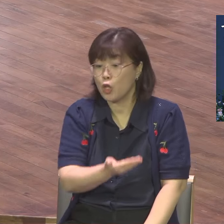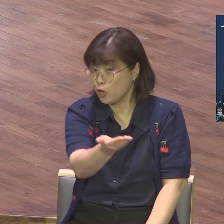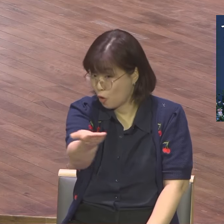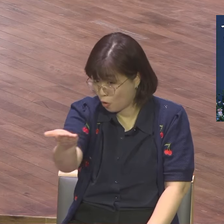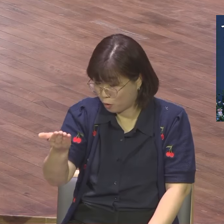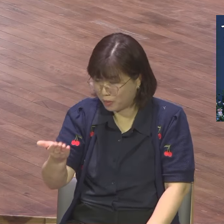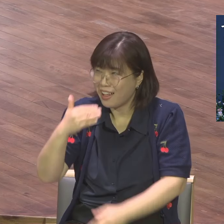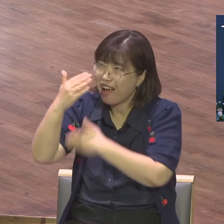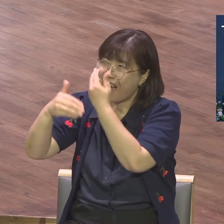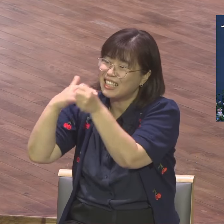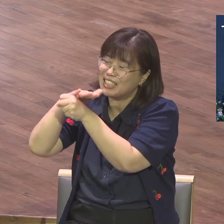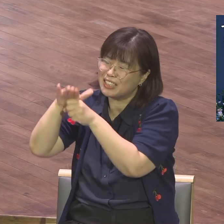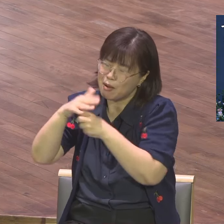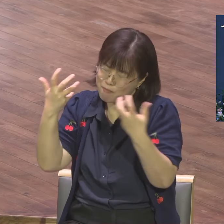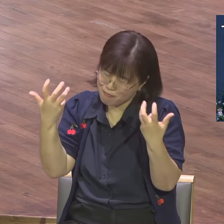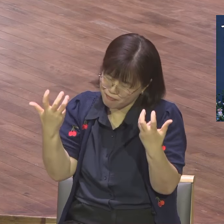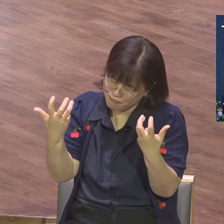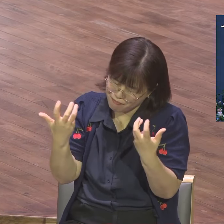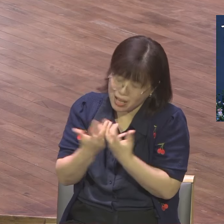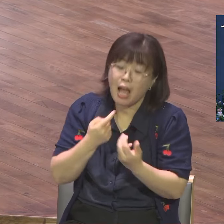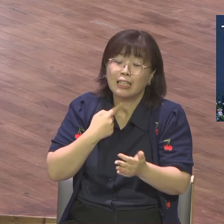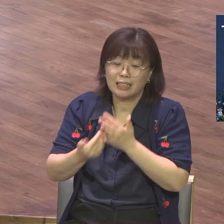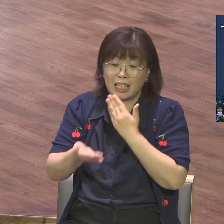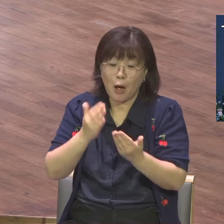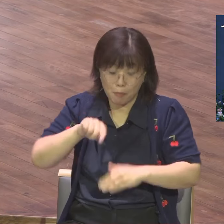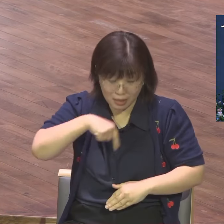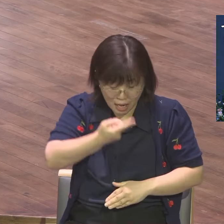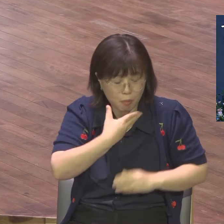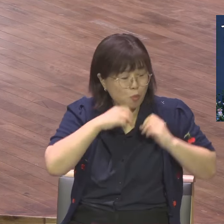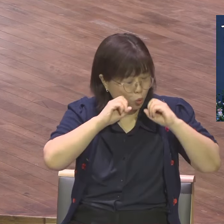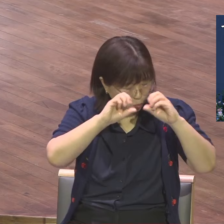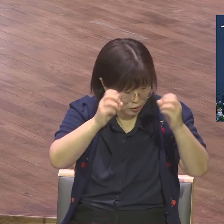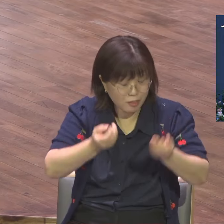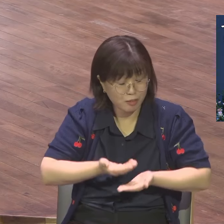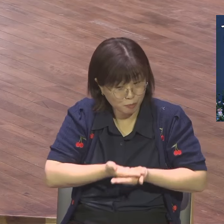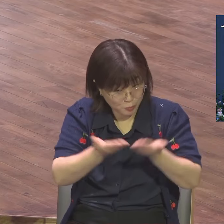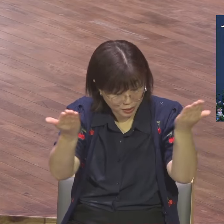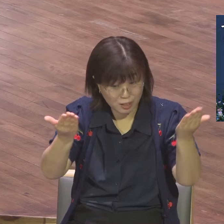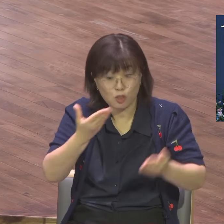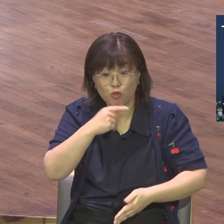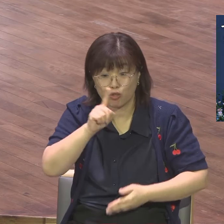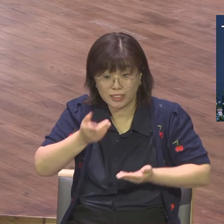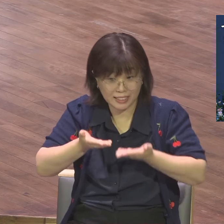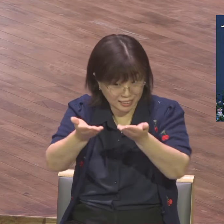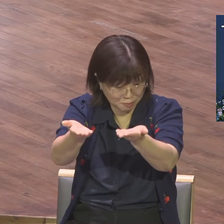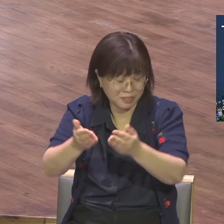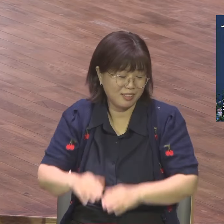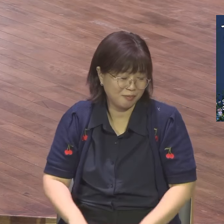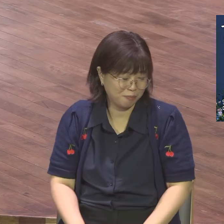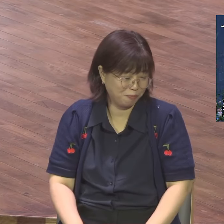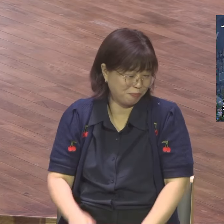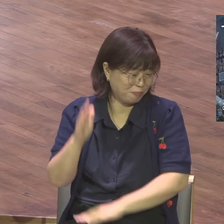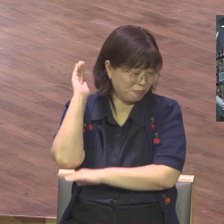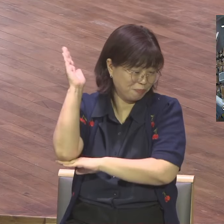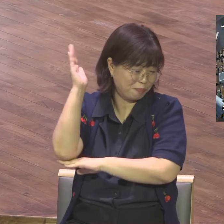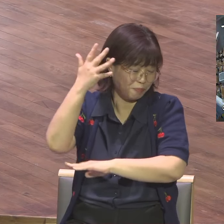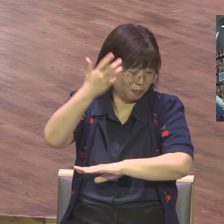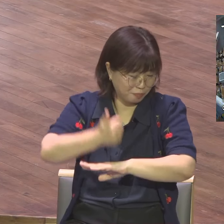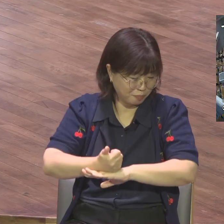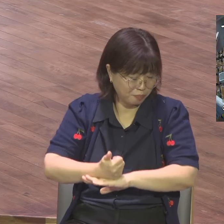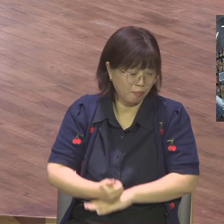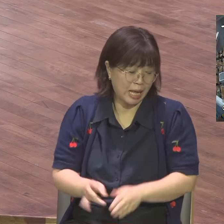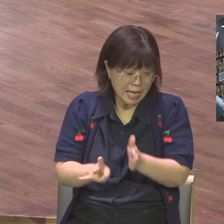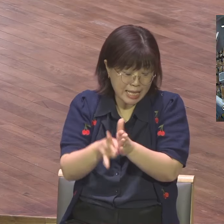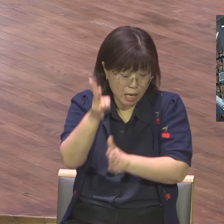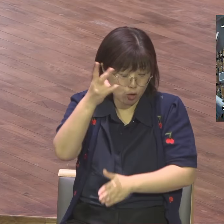체험하는 영광주들을 다 되시기를 주님으로 축복합니다. 결론입니다. 5절을 봅니다. 예루살렘 딸들아 내가